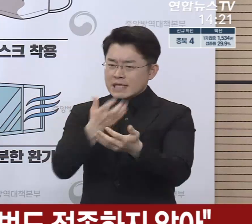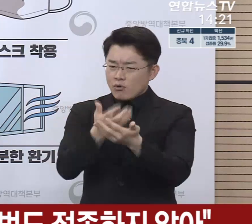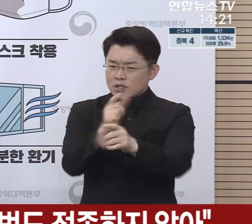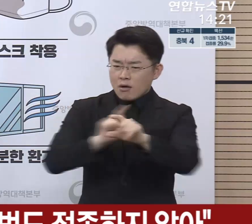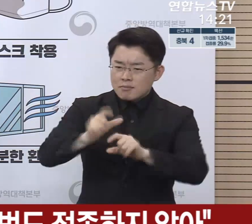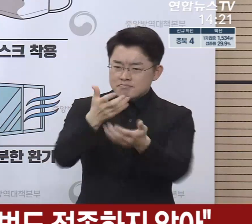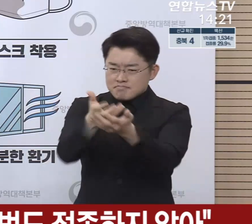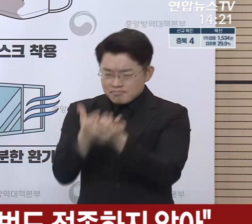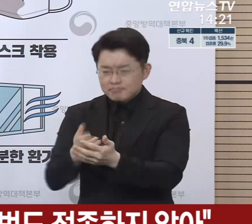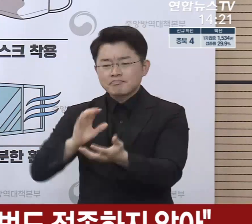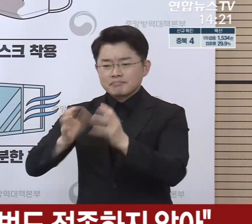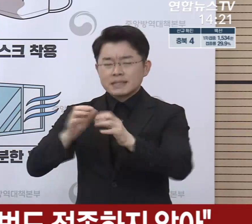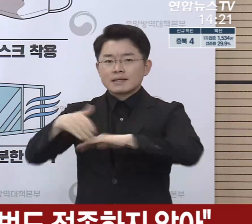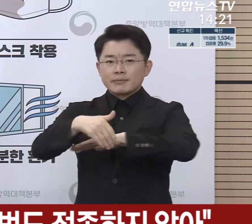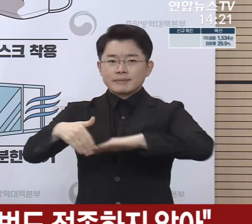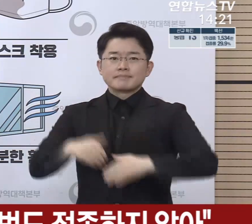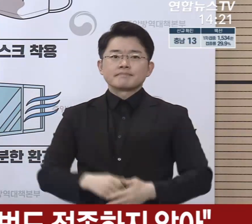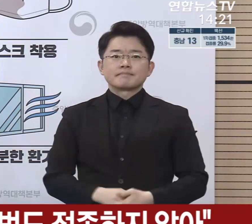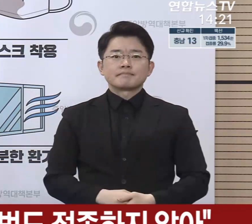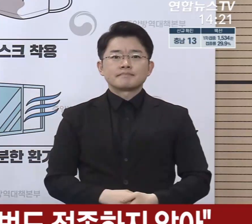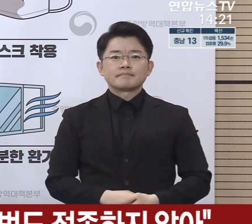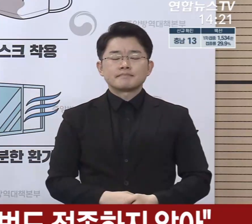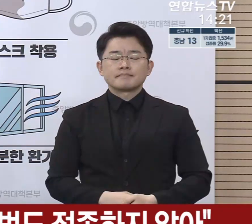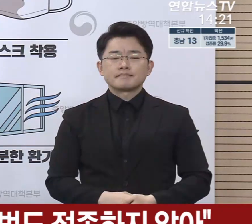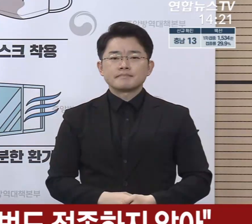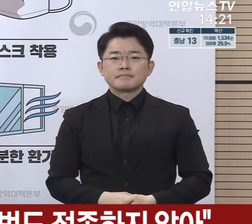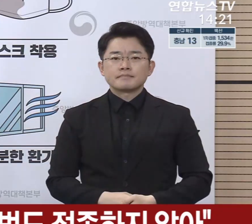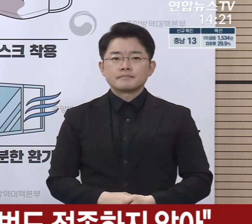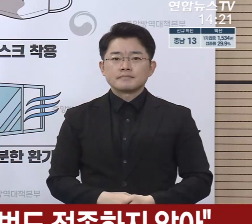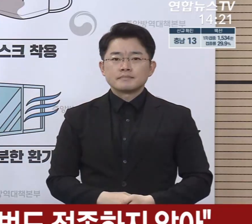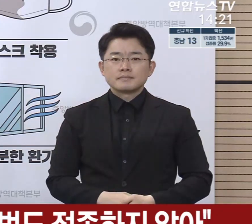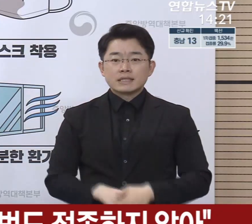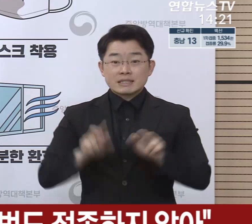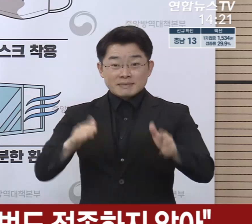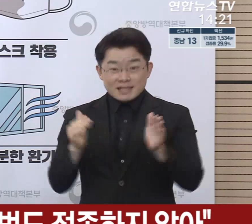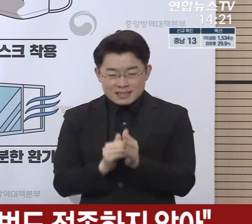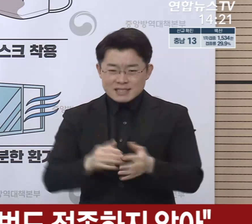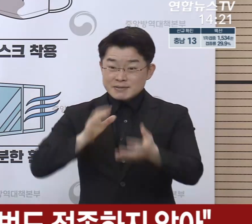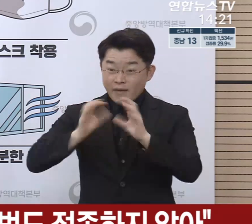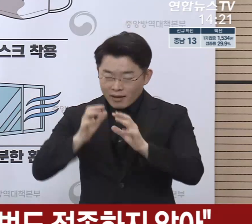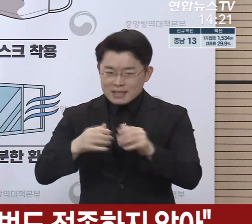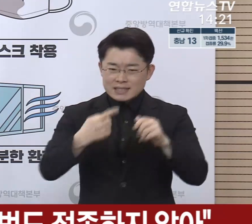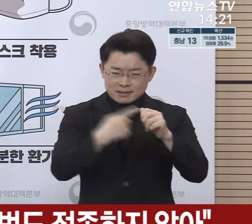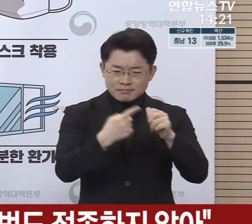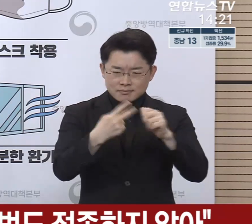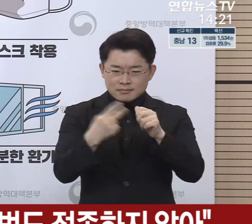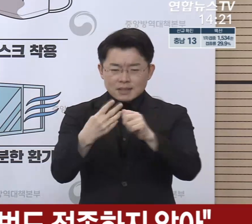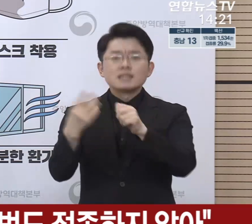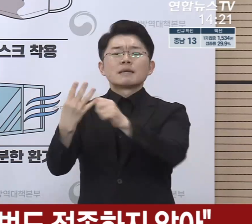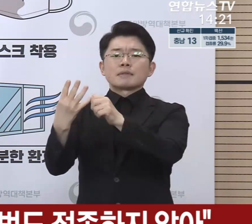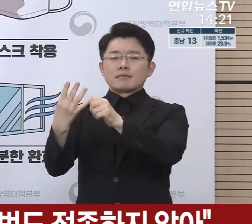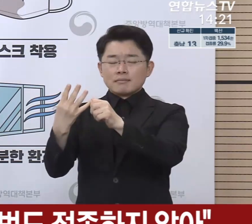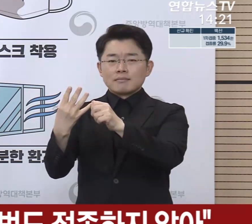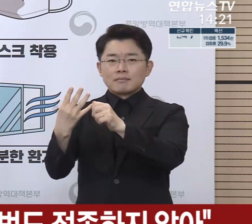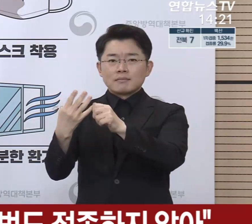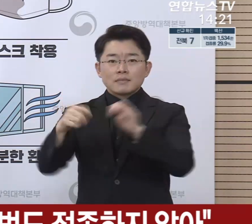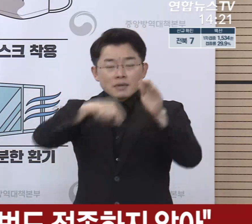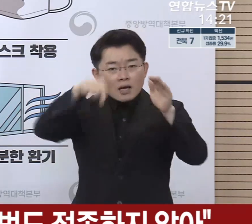다시 논의할 예정입니다. 현재까지 4차례에 걸친 전문위원회의 심의가 있었고